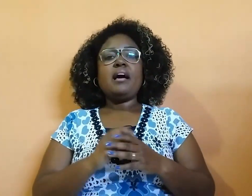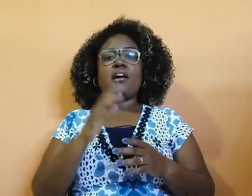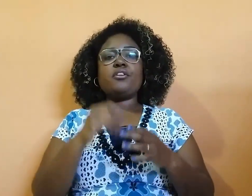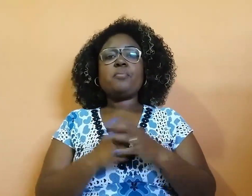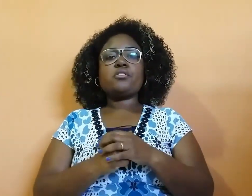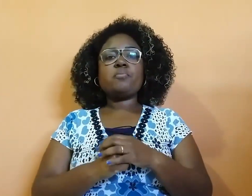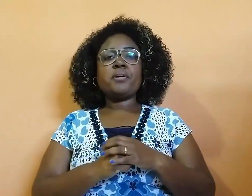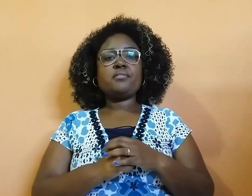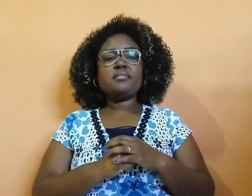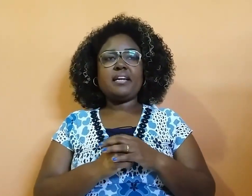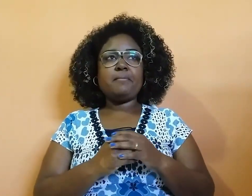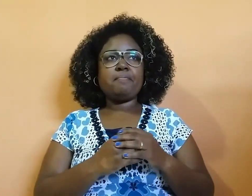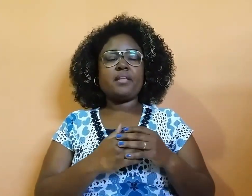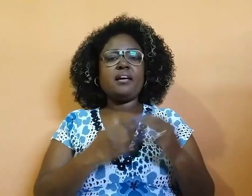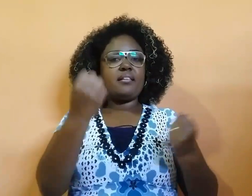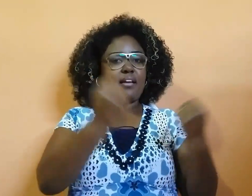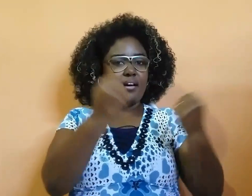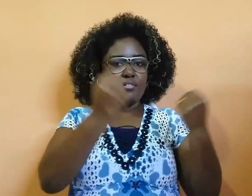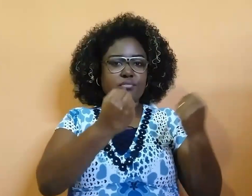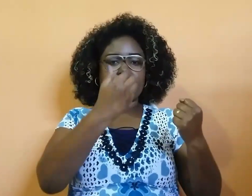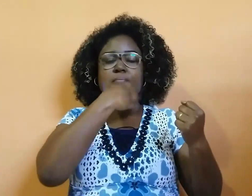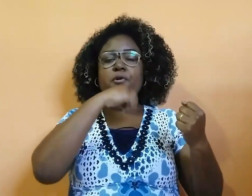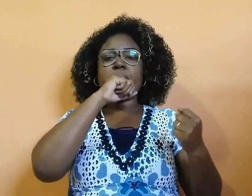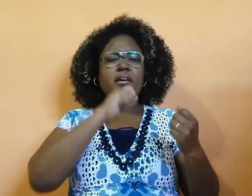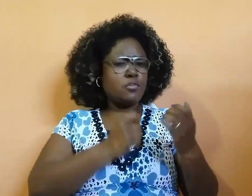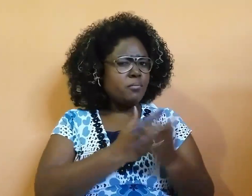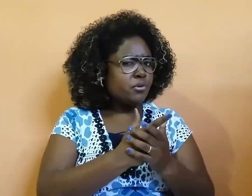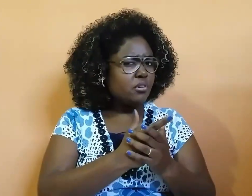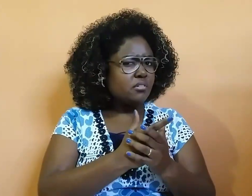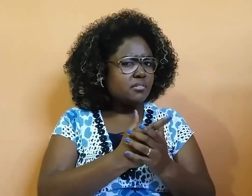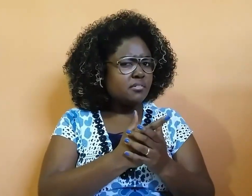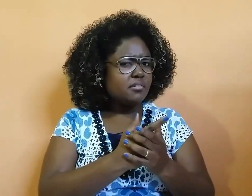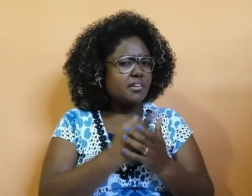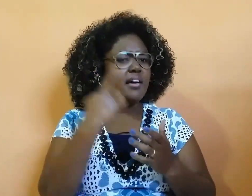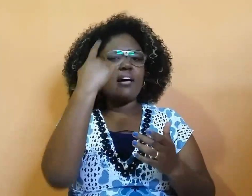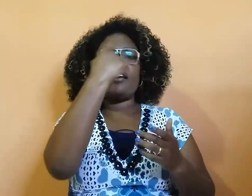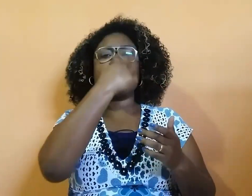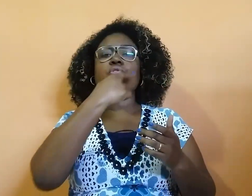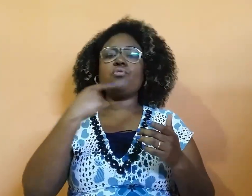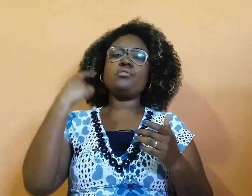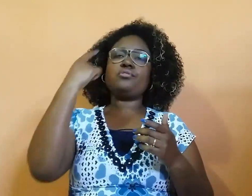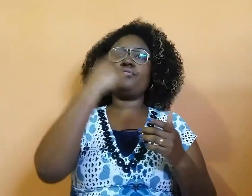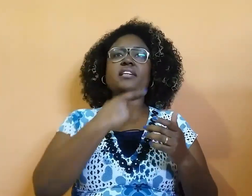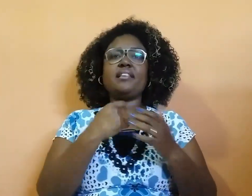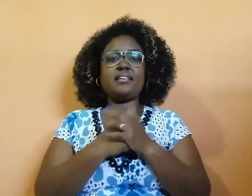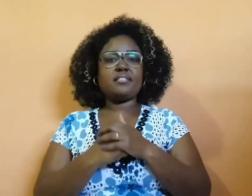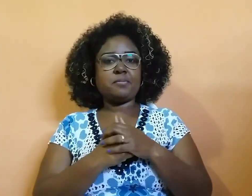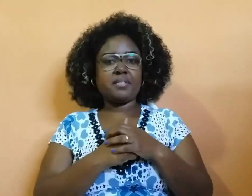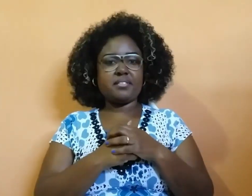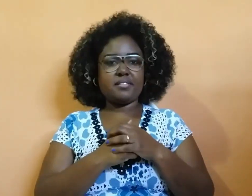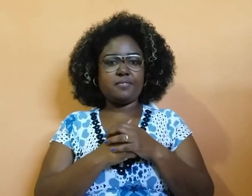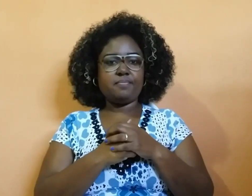agora eu posso perguntar carro meu pai comprou aí o rosto vai dar essa expressão